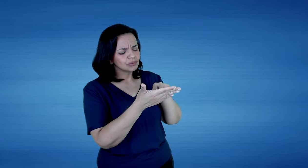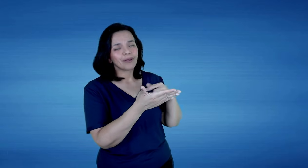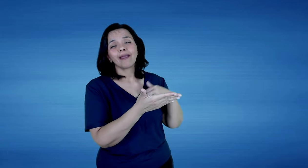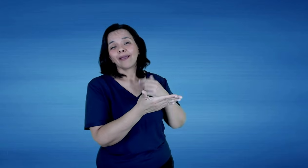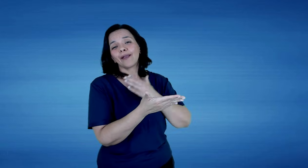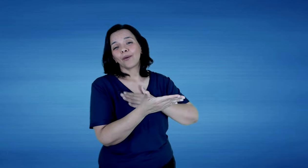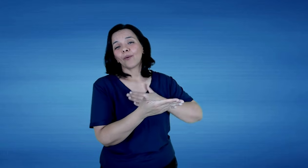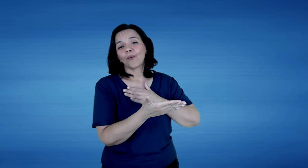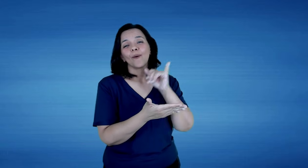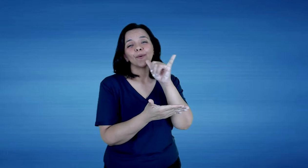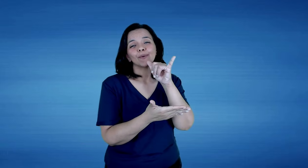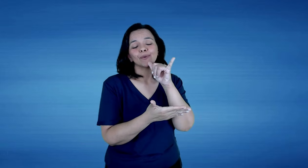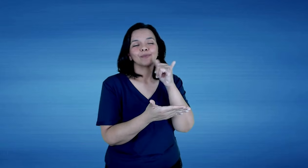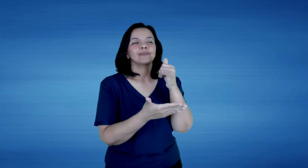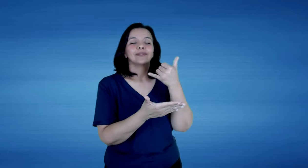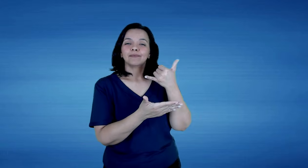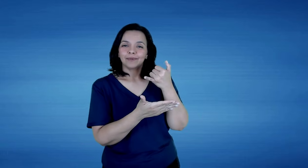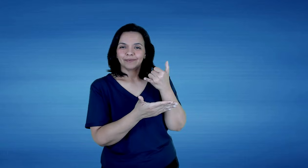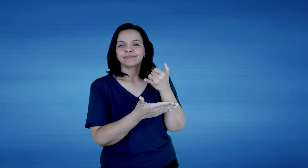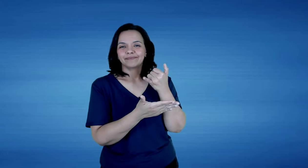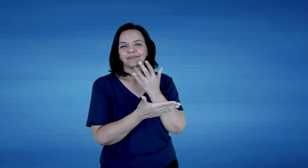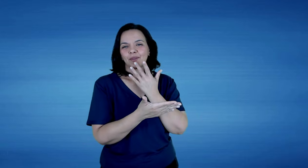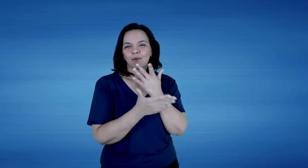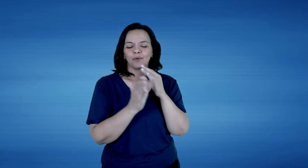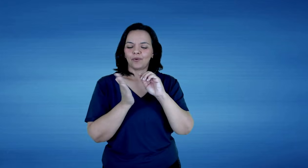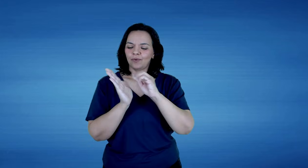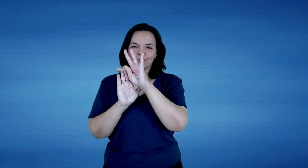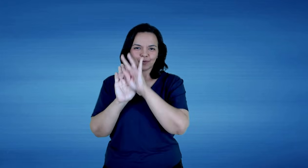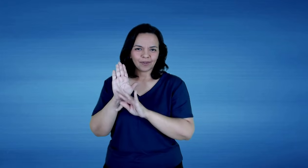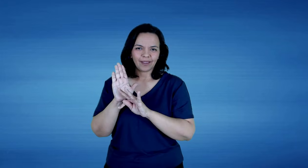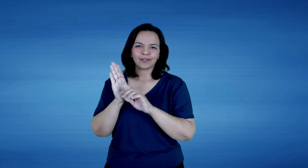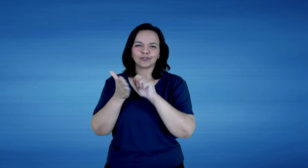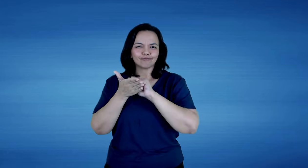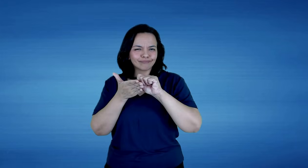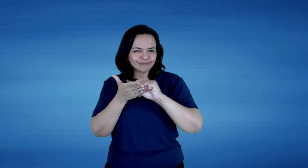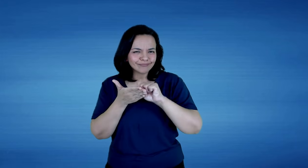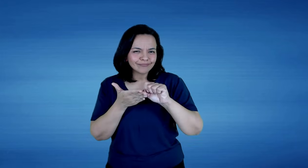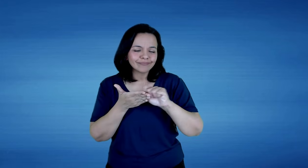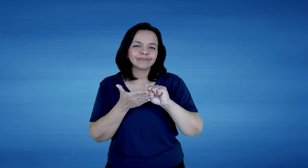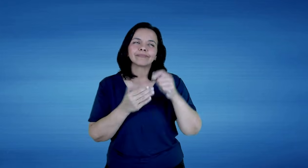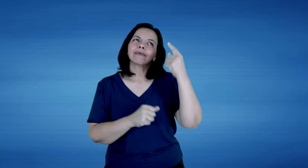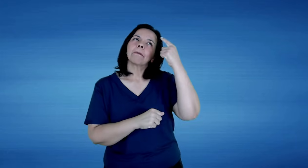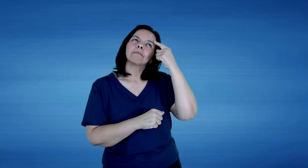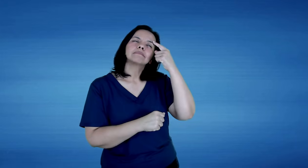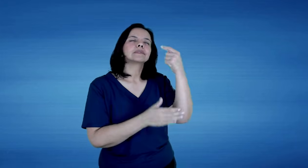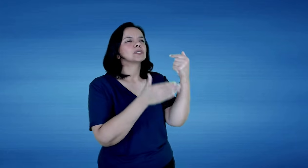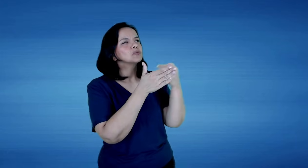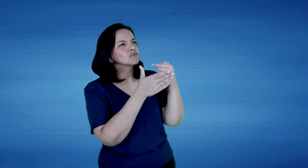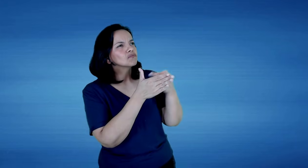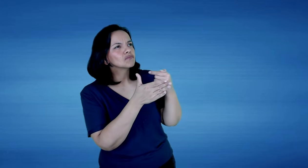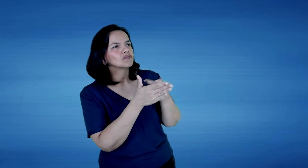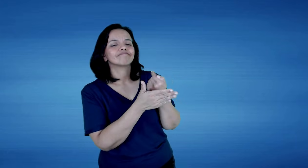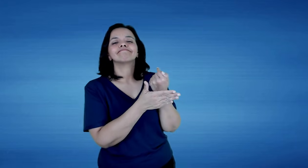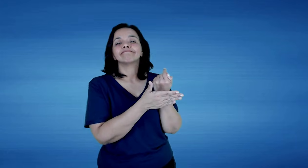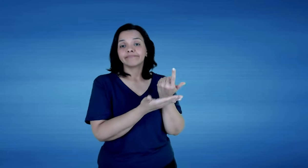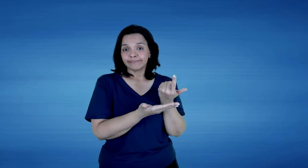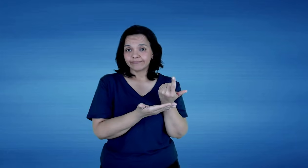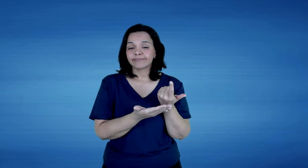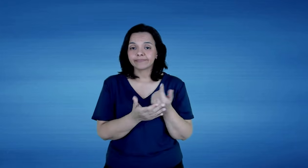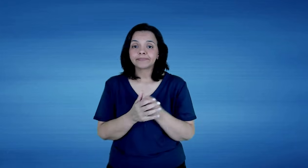ler, você vai marcar o texto. Por exemplo, eu gosto muito de marcar texto, né, com as canetas coloridas, refletir sobre